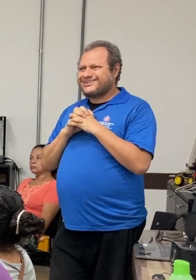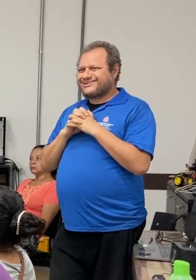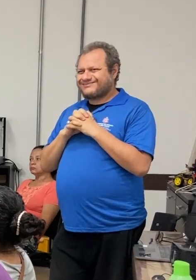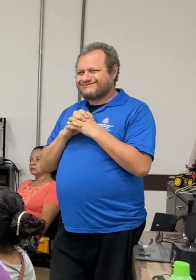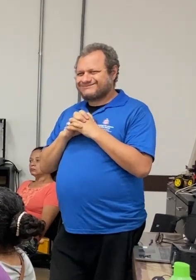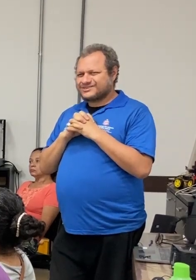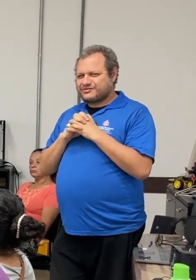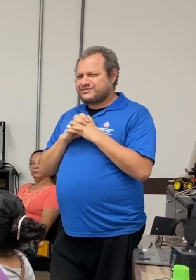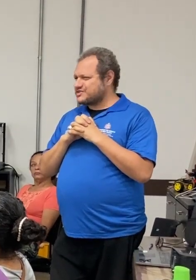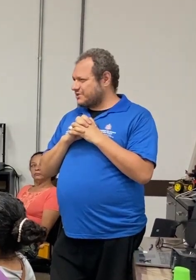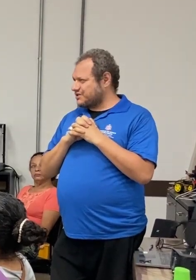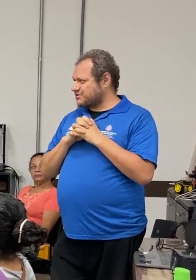Milão. Já ouviu falar sobre isso?